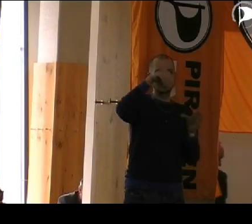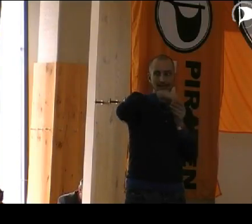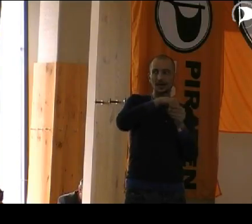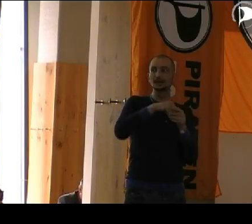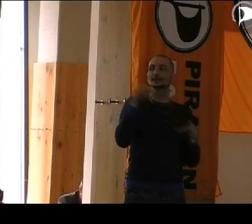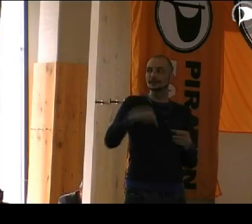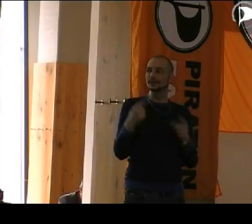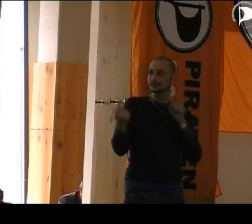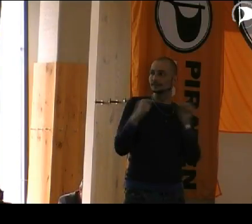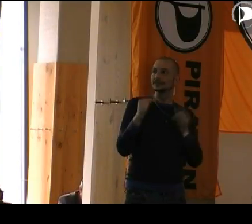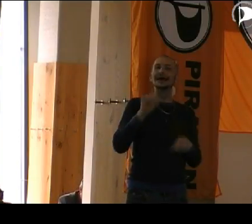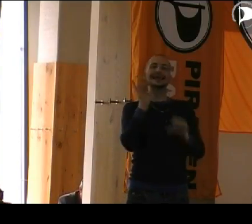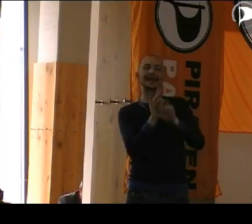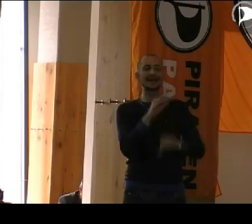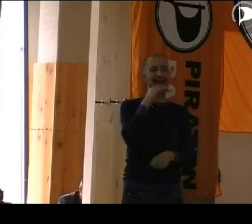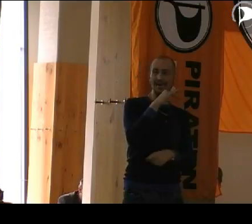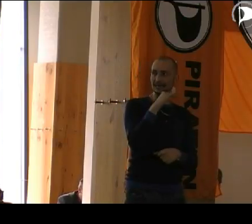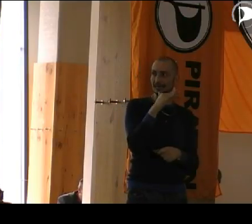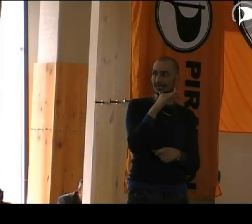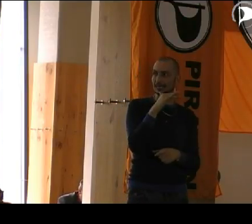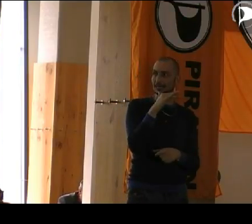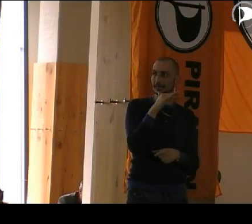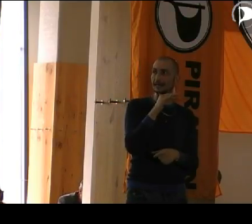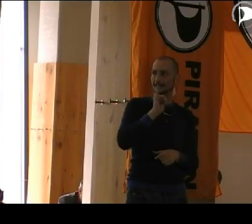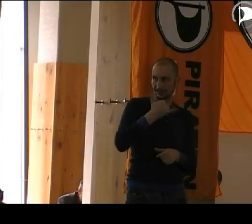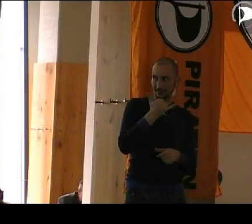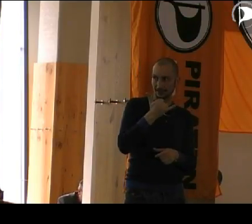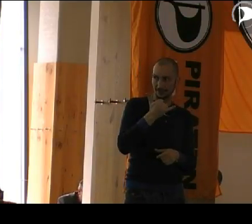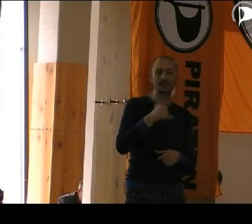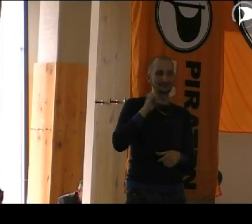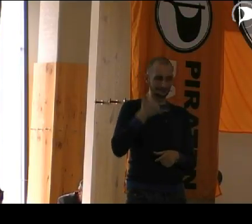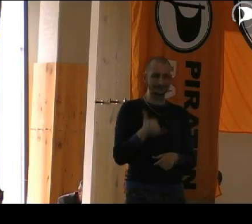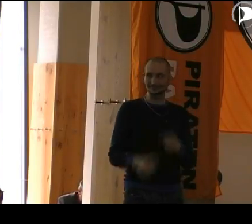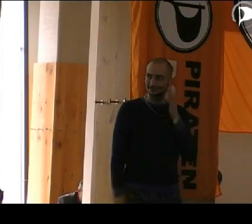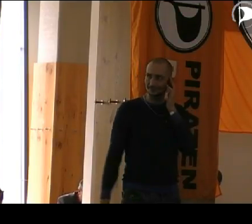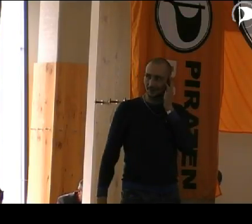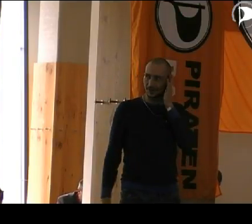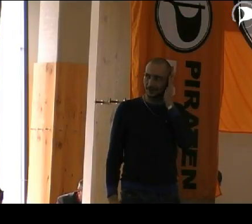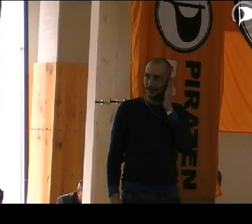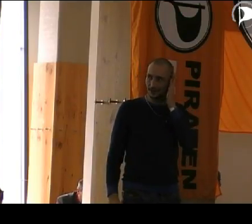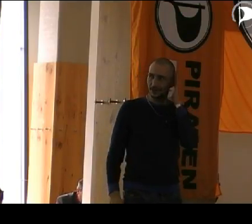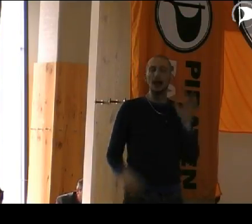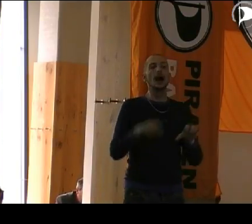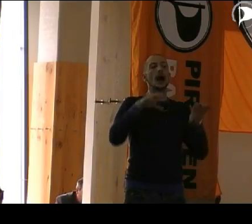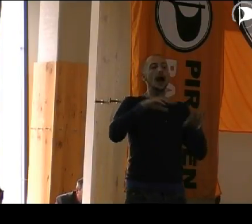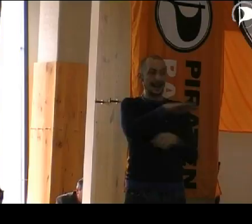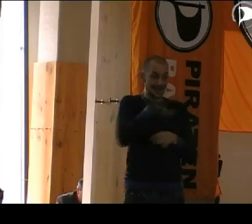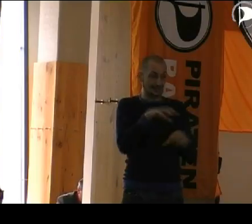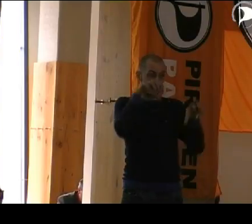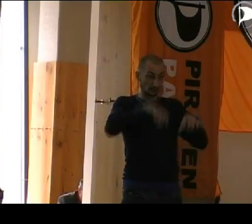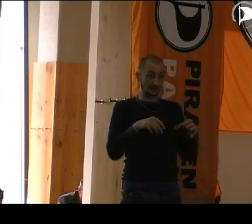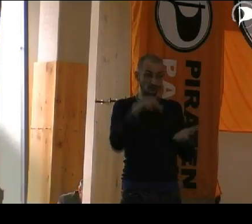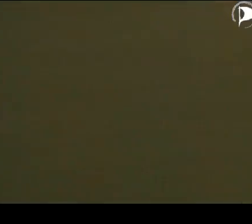wenn ja gibt es denn genau das war die frage die gegenrede werden die 100er ursprung in der landesgeschäftsstelle und wahrscheinlich